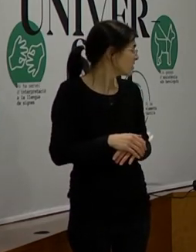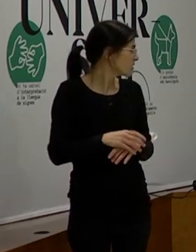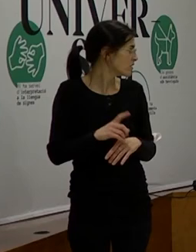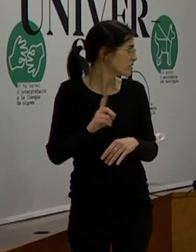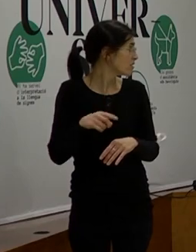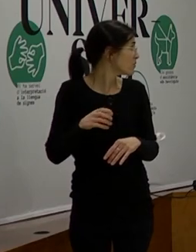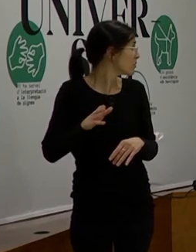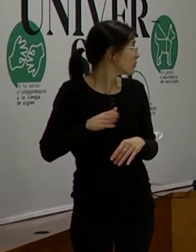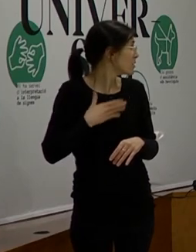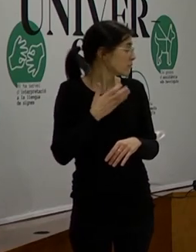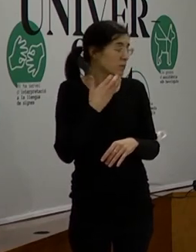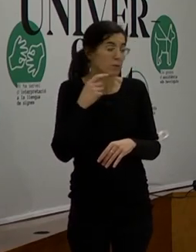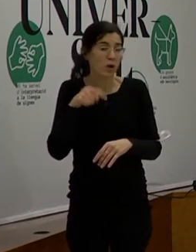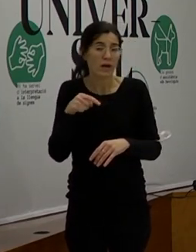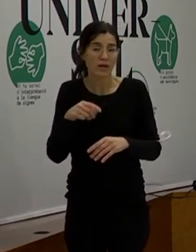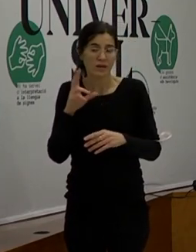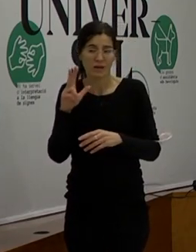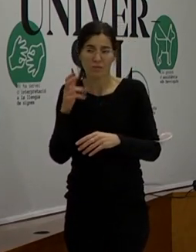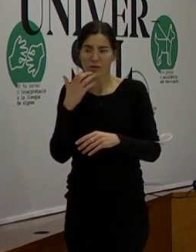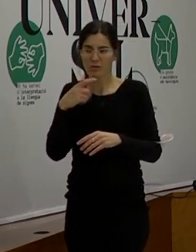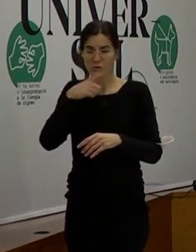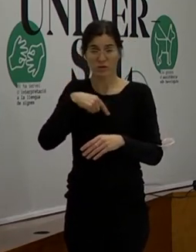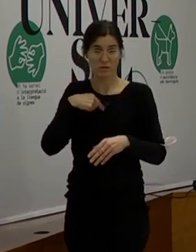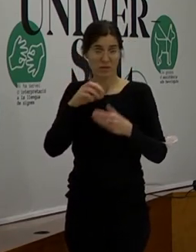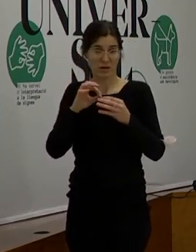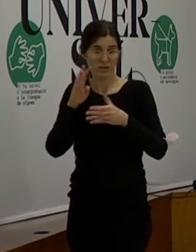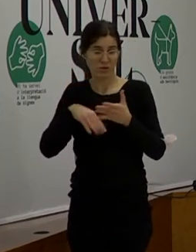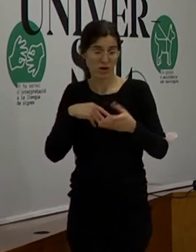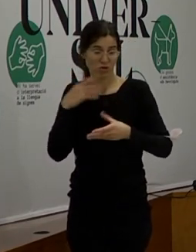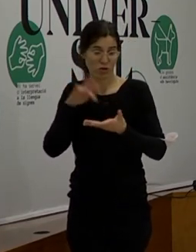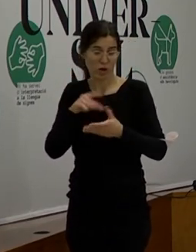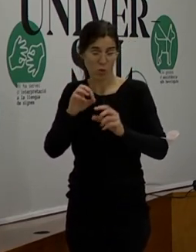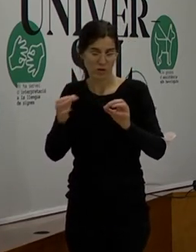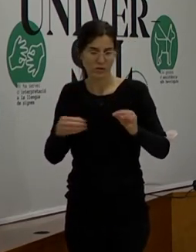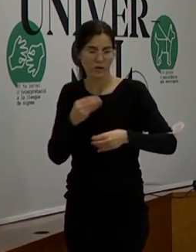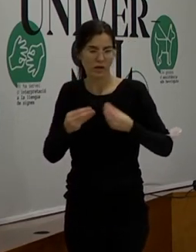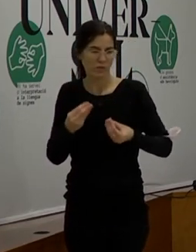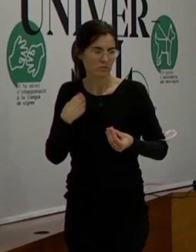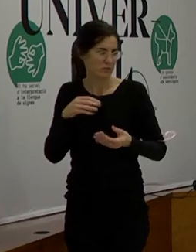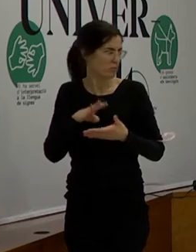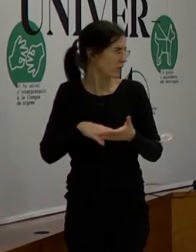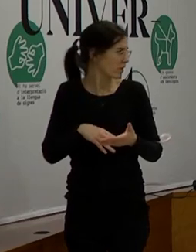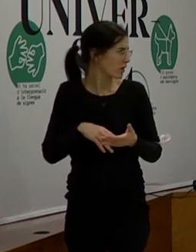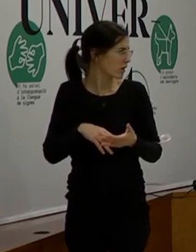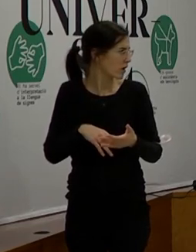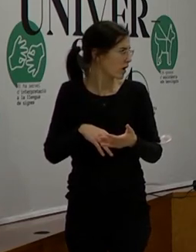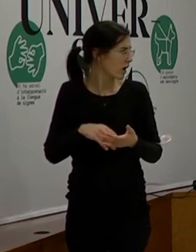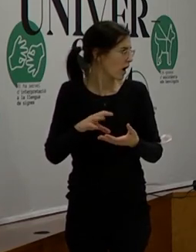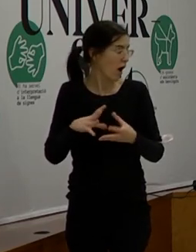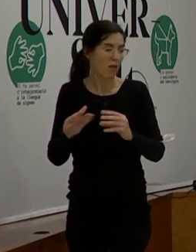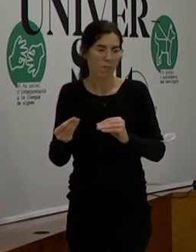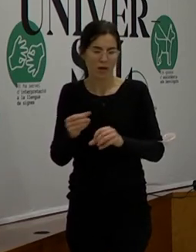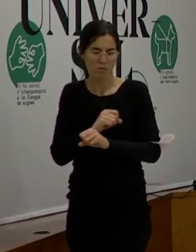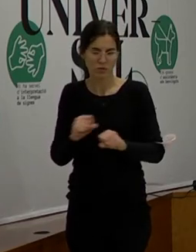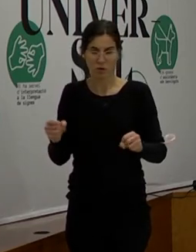Podeu pensar aquí a Cardeu, o sigui, nosaltres a Barcelona com vam fer els jocs que vam fer? Ara clar, a Barcelona, impossible. O és